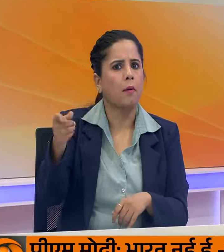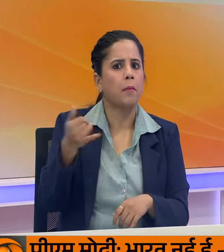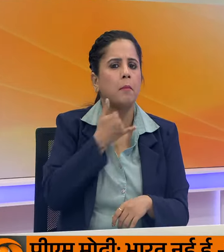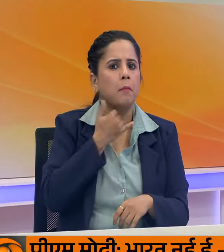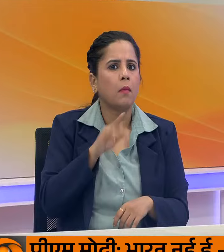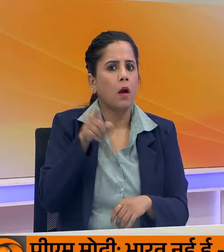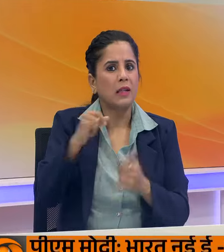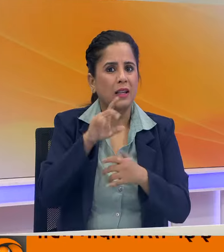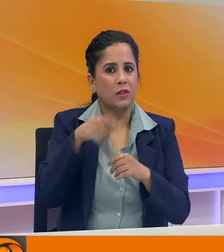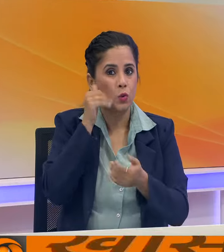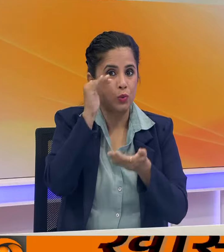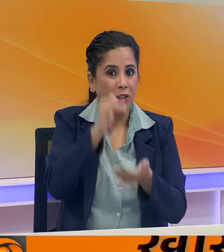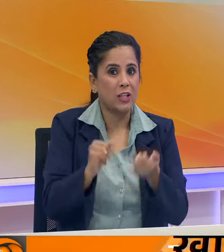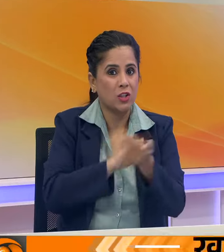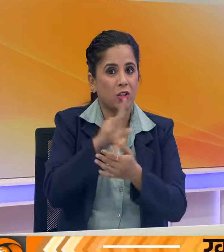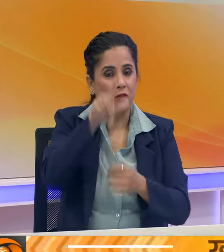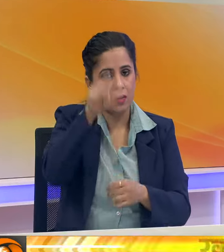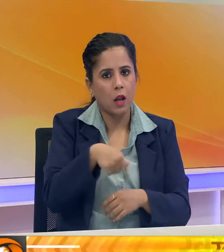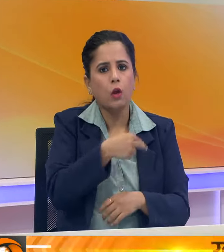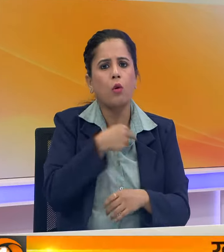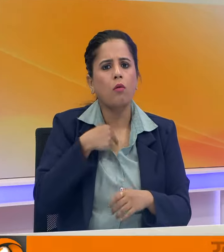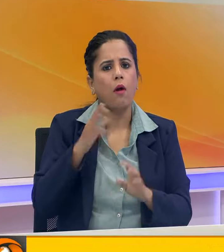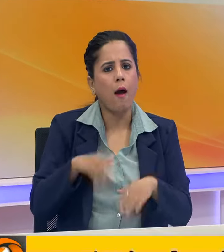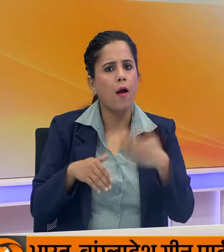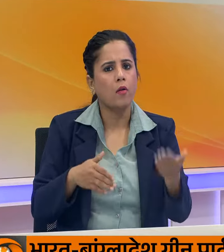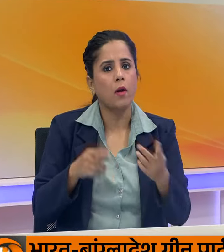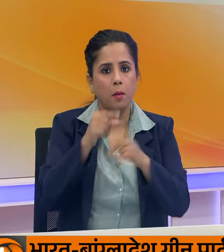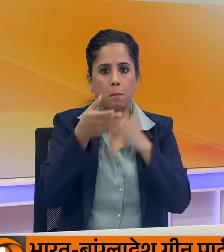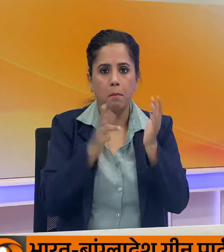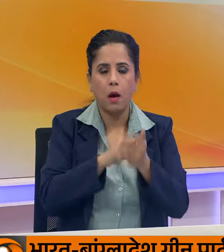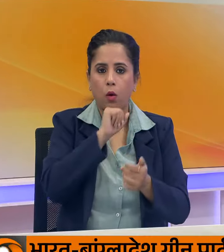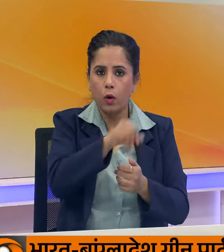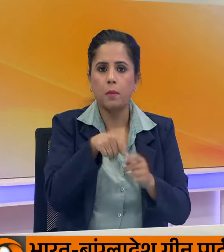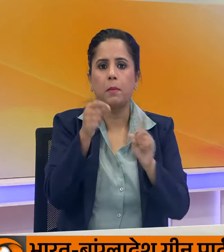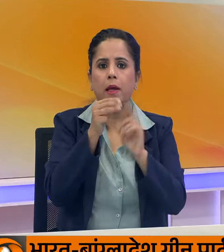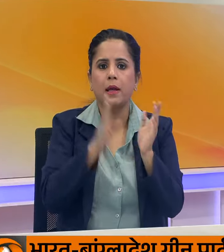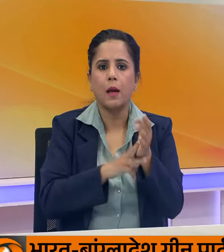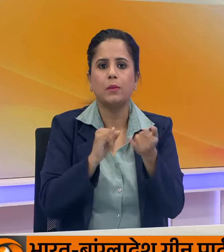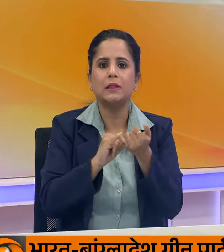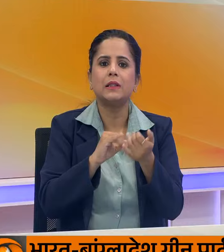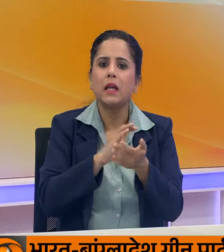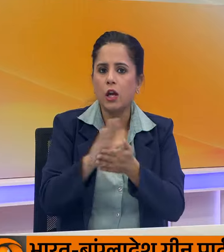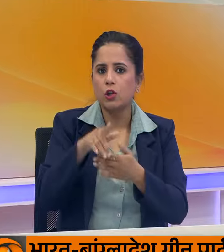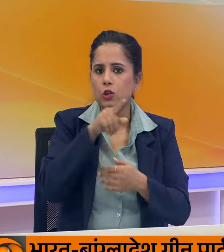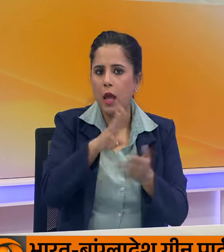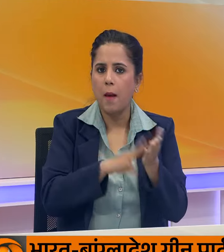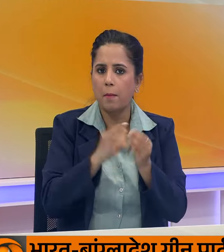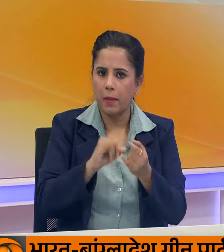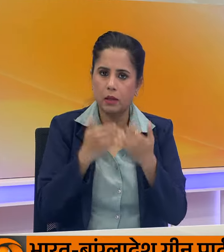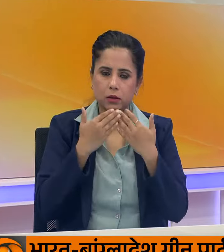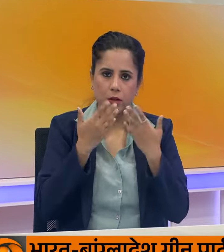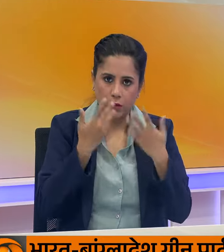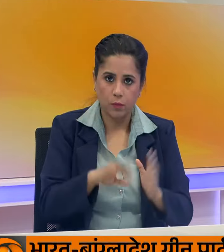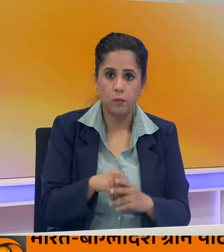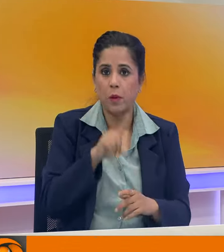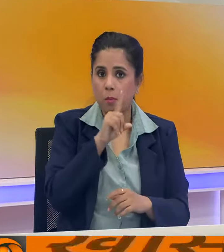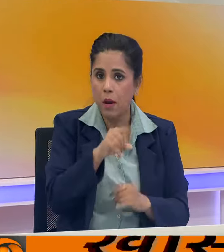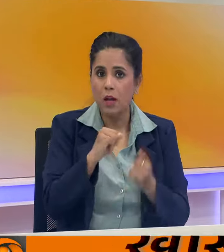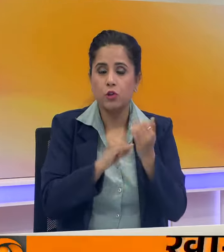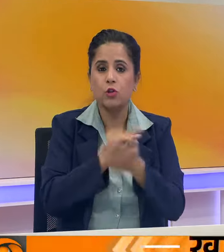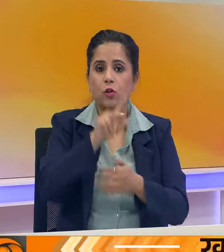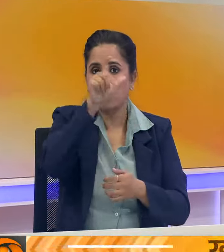संजीव का बेटा शिवकुमार भी डॉक्टर है उसने पटना के पीएमसीएच से एमबीबीएस की पढ़ाई की है हालांकि